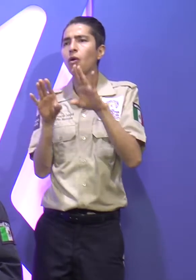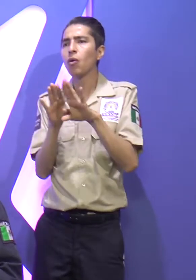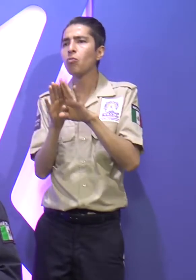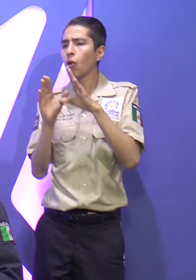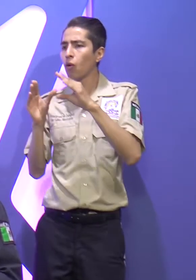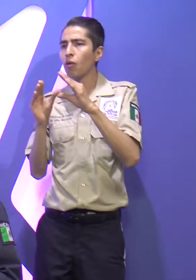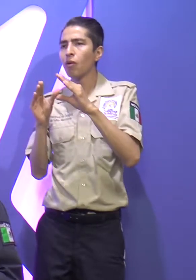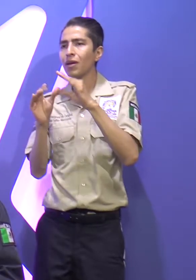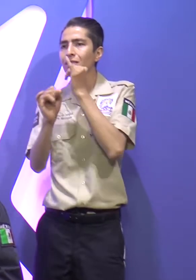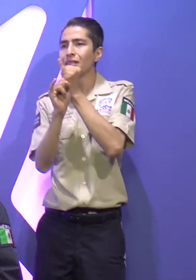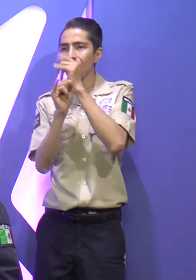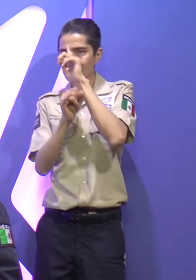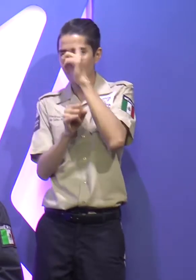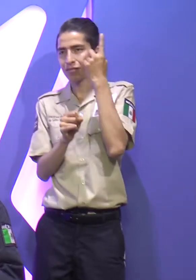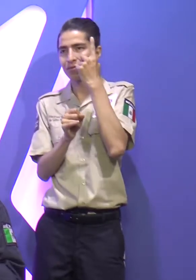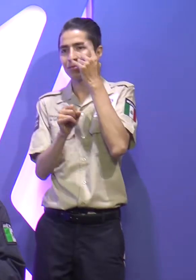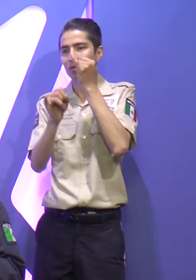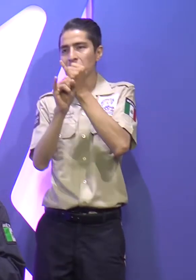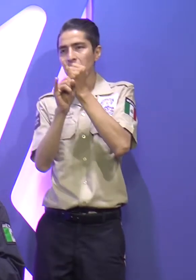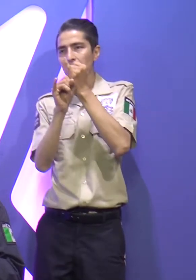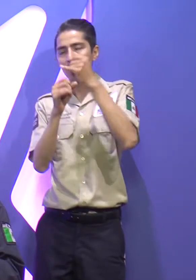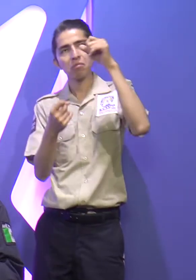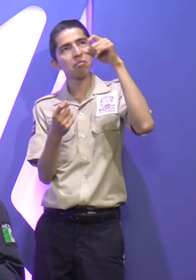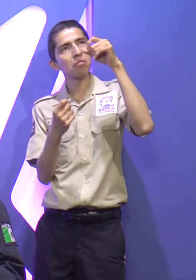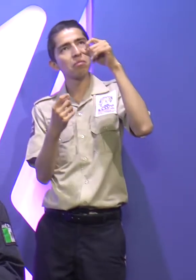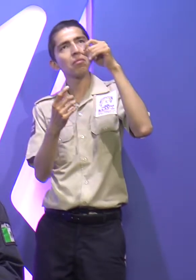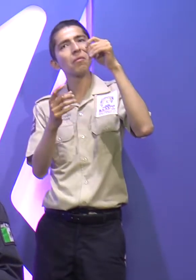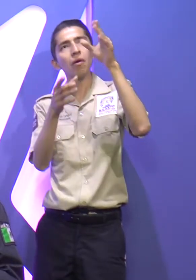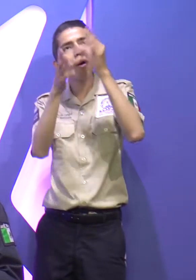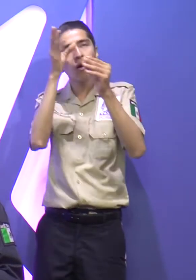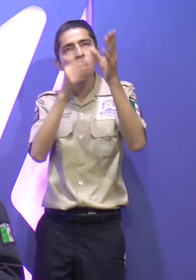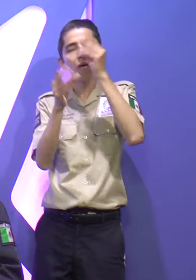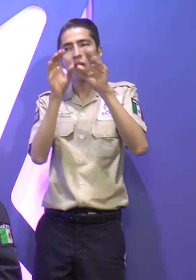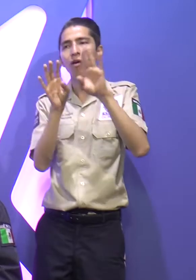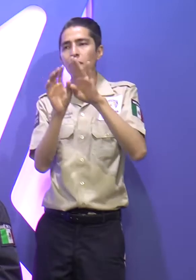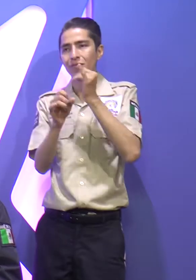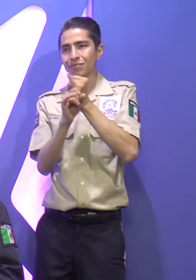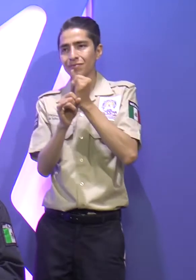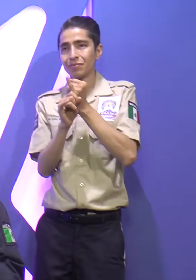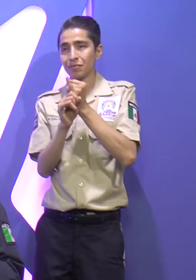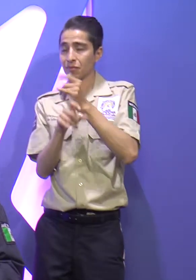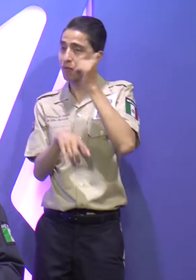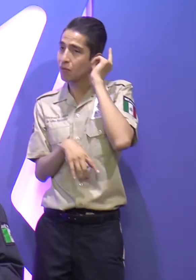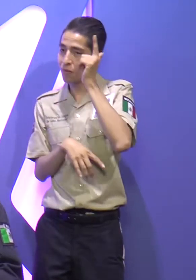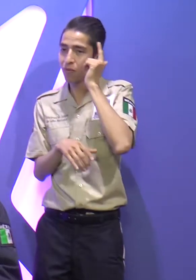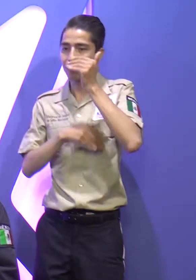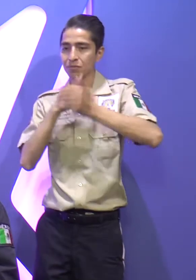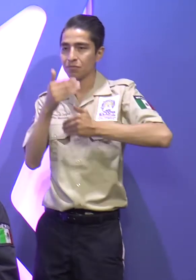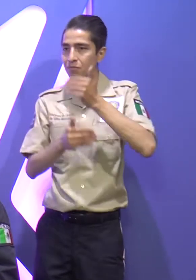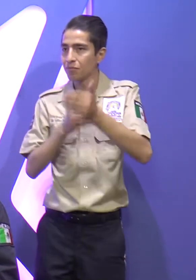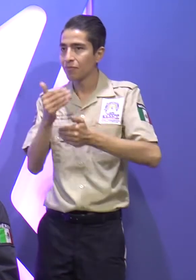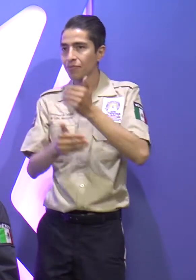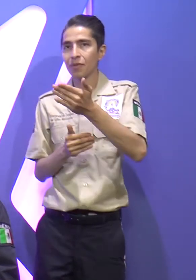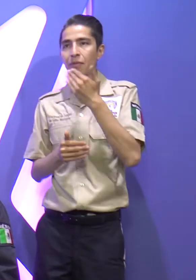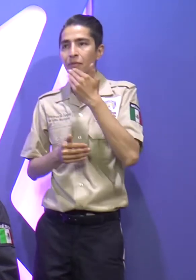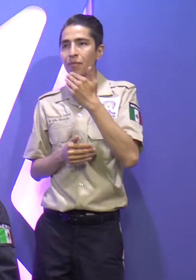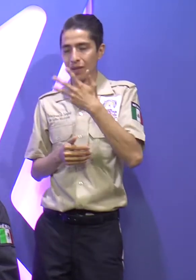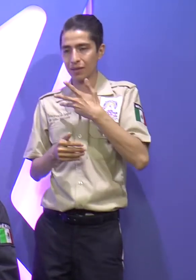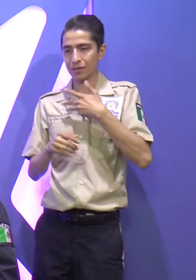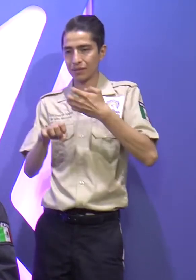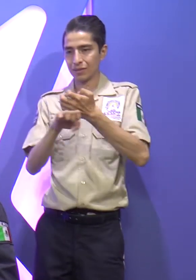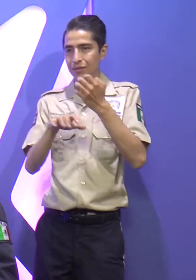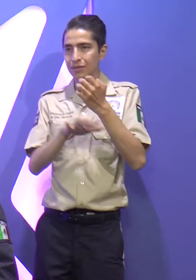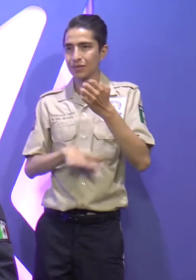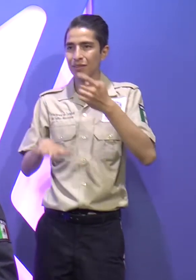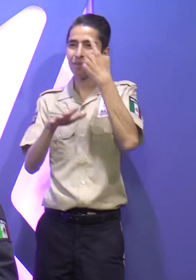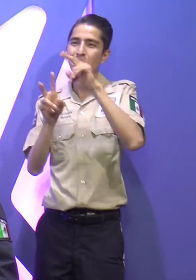de manera virtual, a nuestros policías aquí en el Estado de Michoacán. Es un gran logro, ¿sí?, es un gran avance que tiene el Estado en